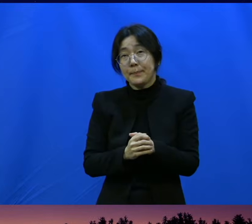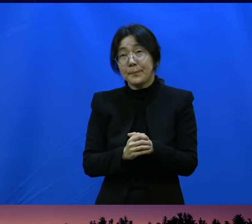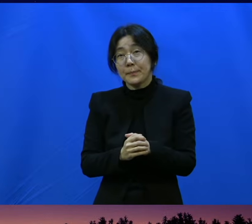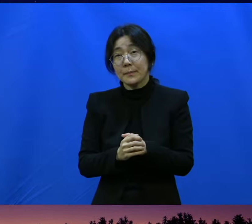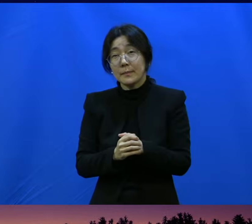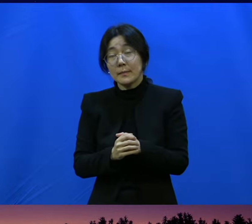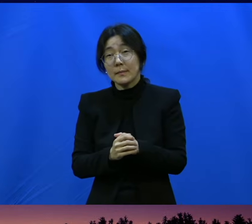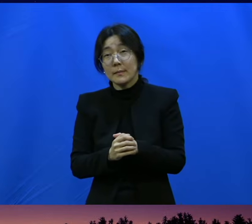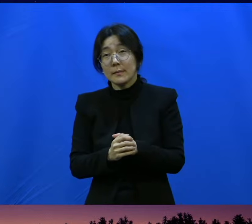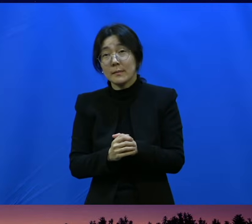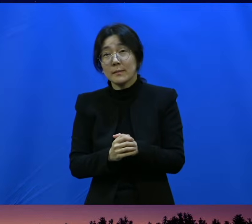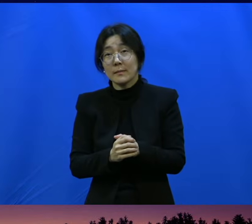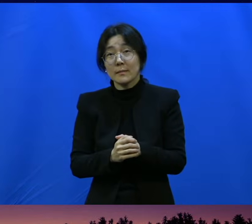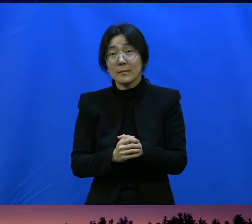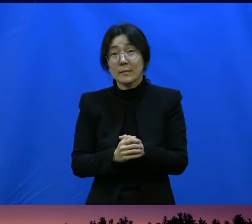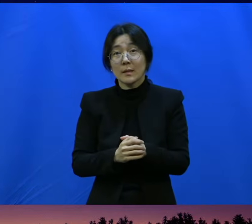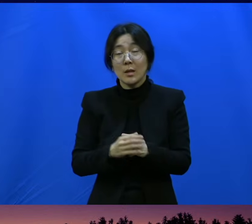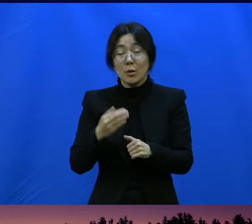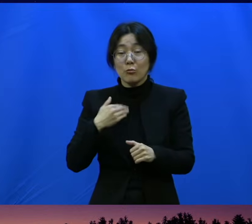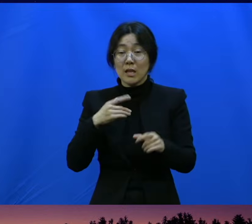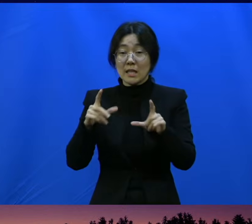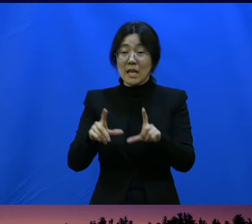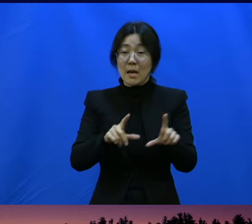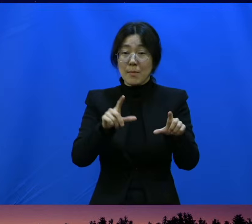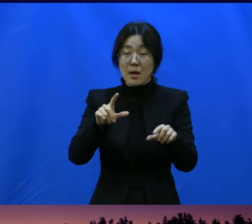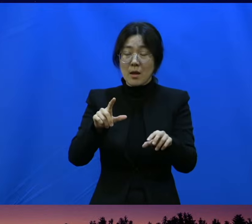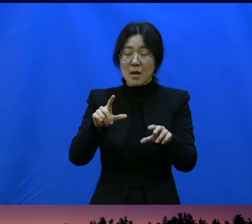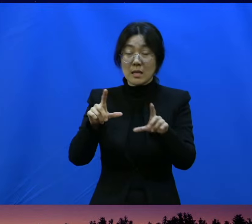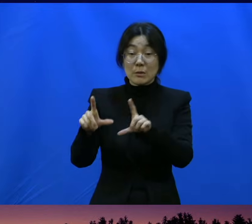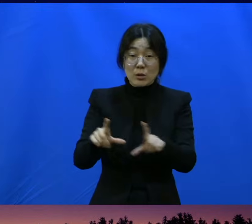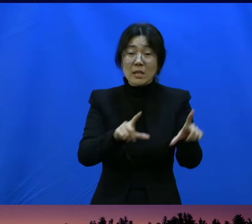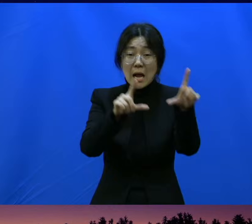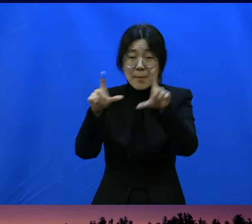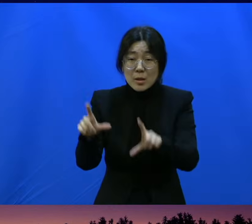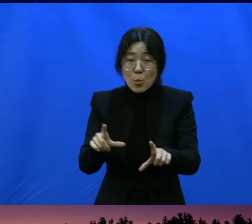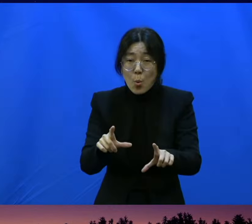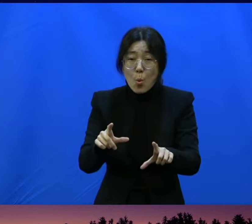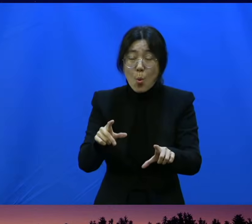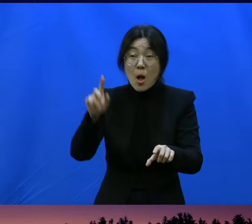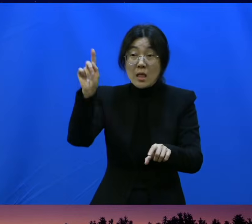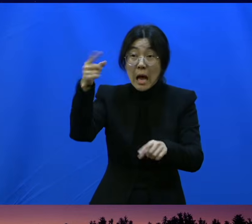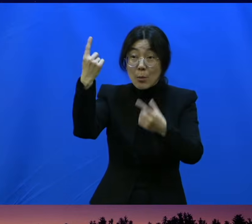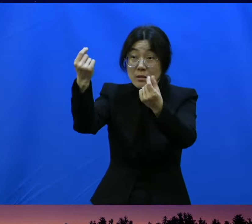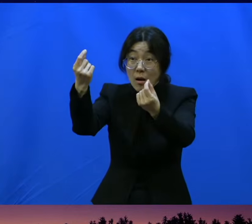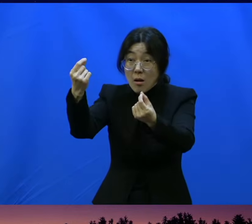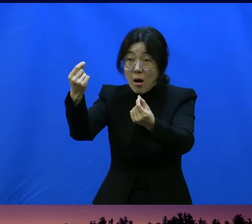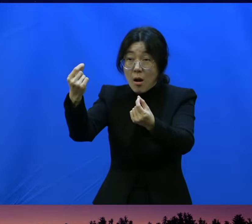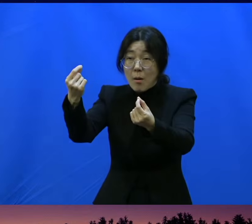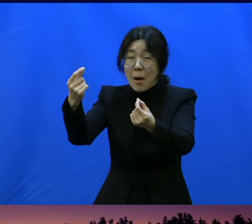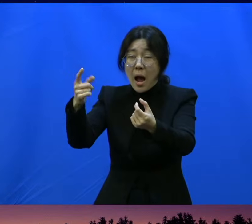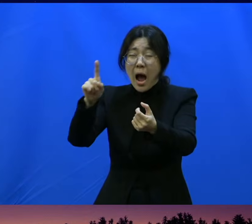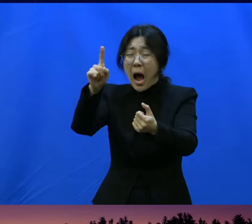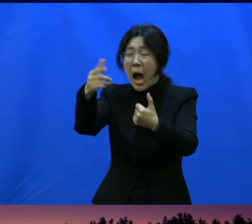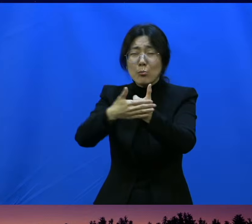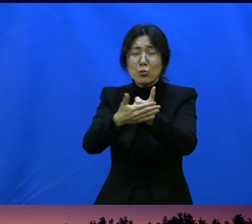여러분, 다윗에게만 아둘람이 있는 게 아닙니다. 우리의 삶에도 이런 아둘람은 언제든지 찾아올 수 있습니다. 혹독한 광야의 시간이죠.